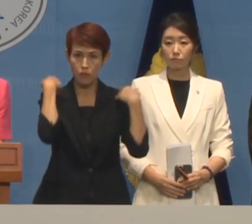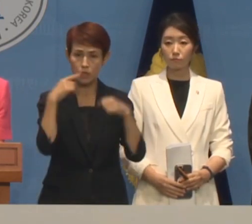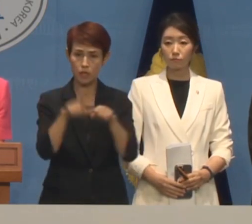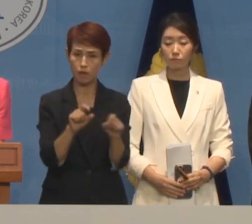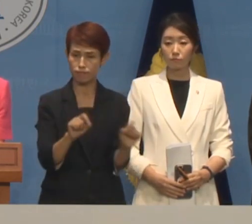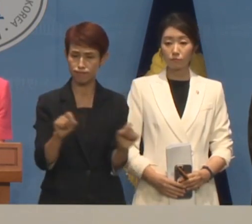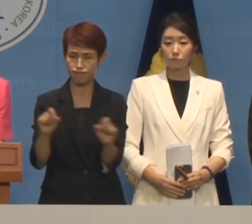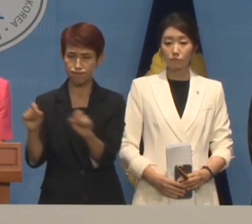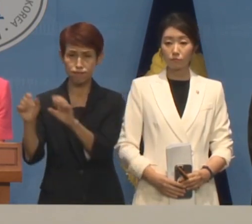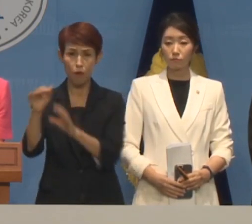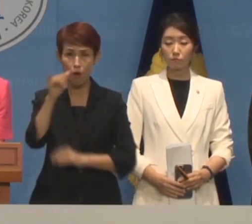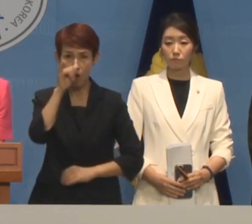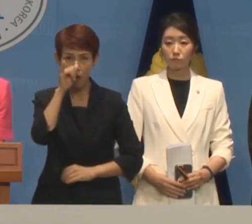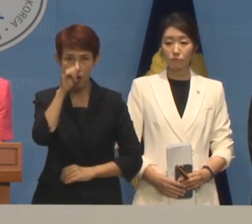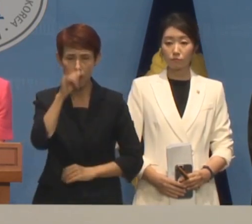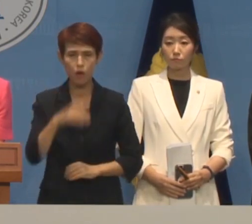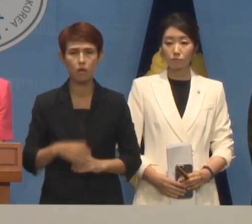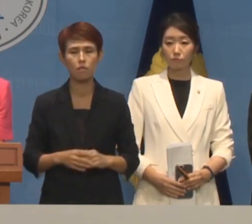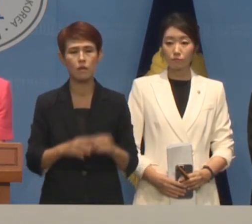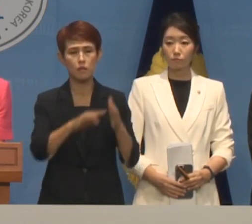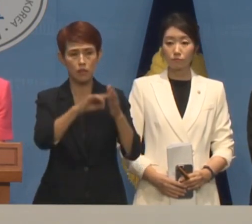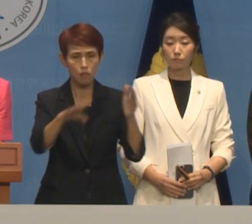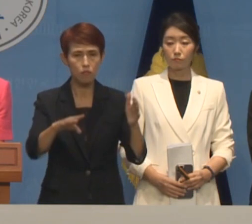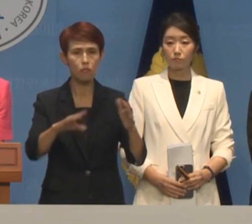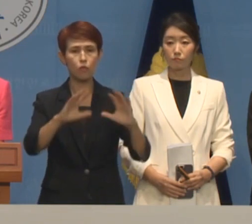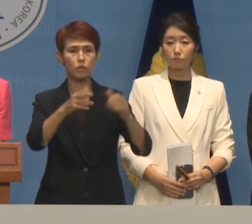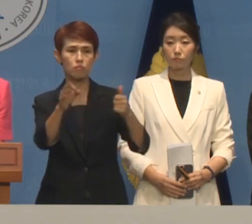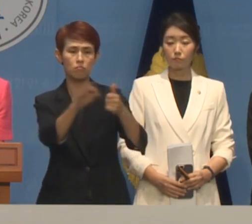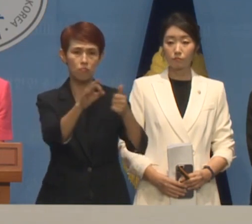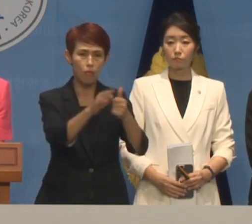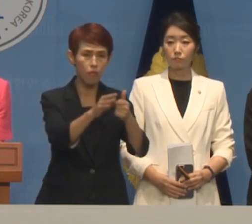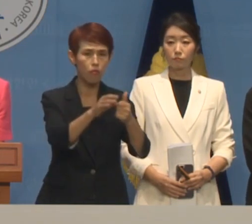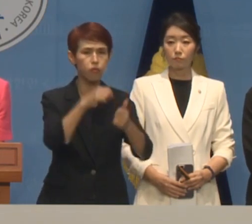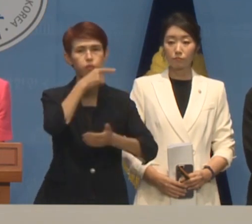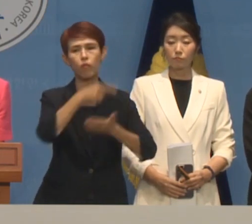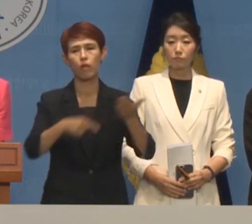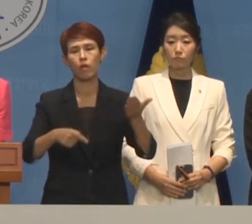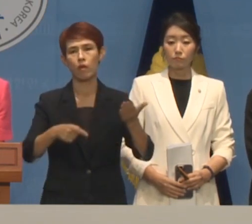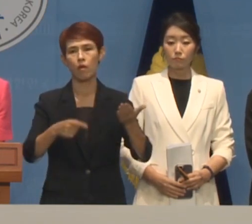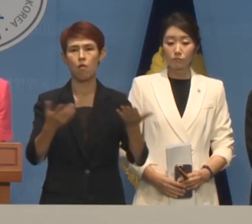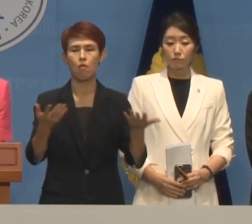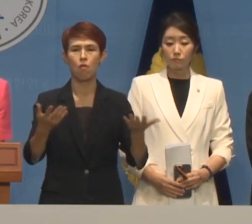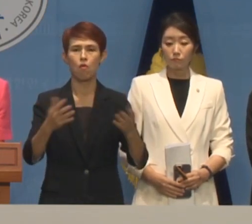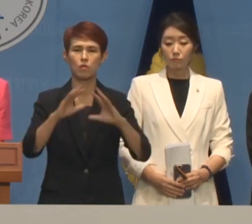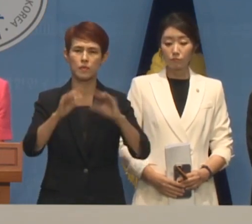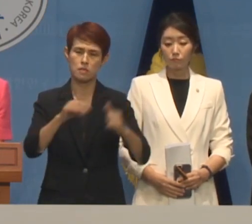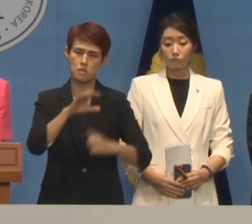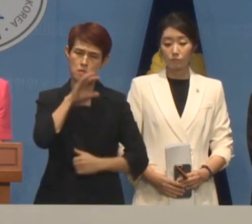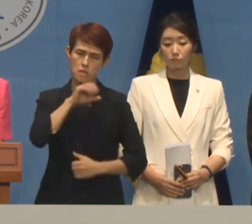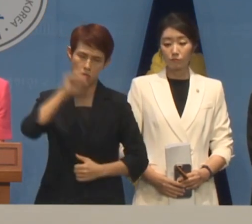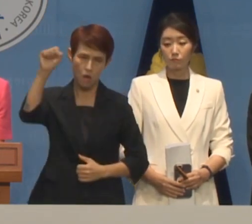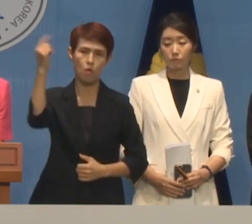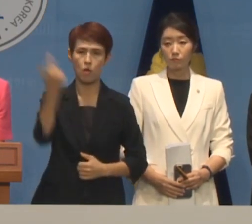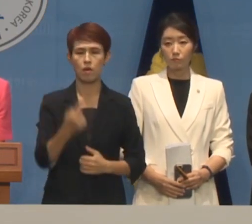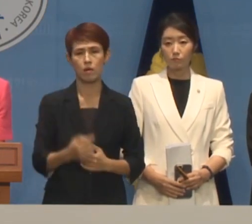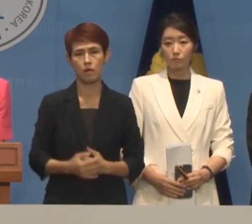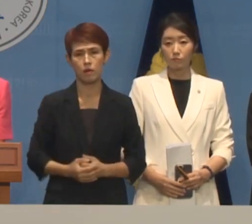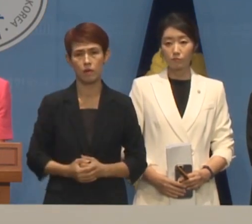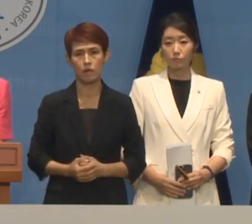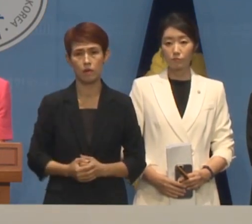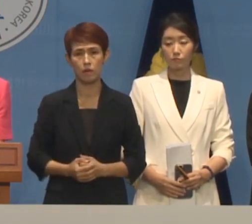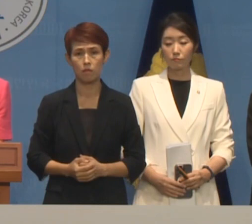계속한다면 세금과 국민의 노후자금에 대한 손실을 회피한 데 대한 국민의 비판을 면하기 어려울 것이며 이로